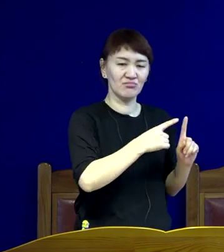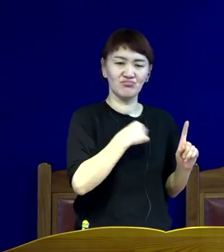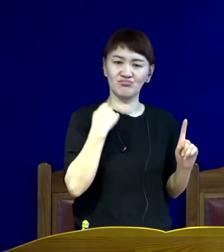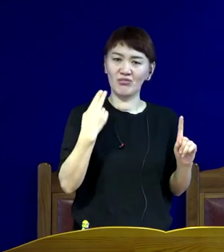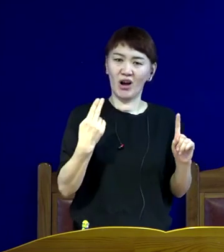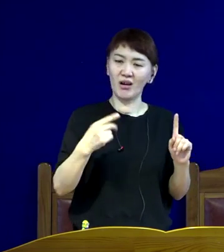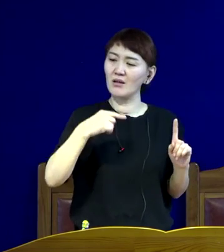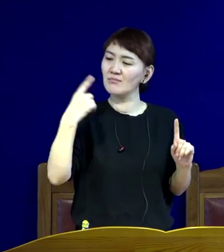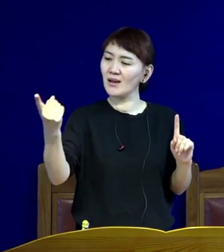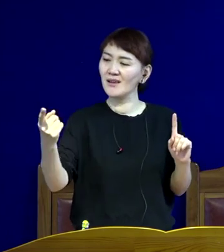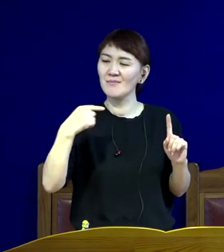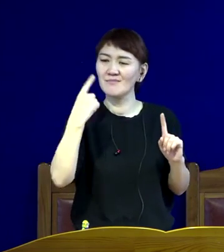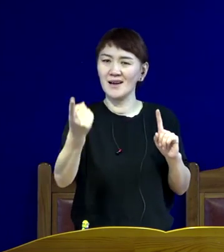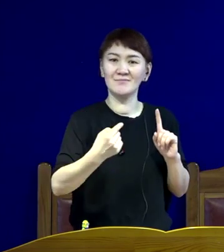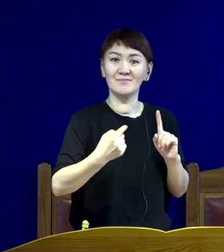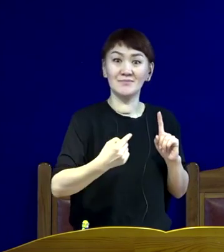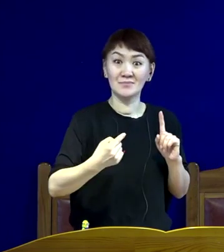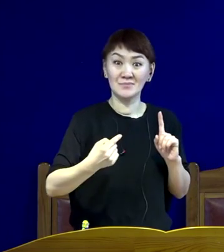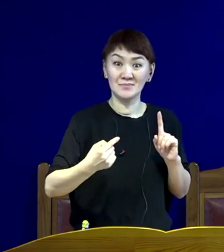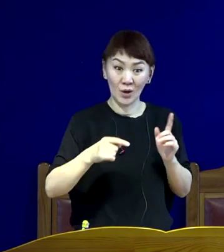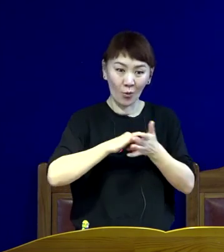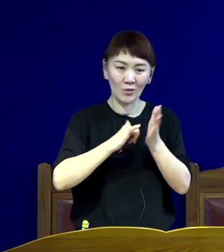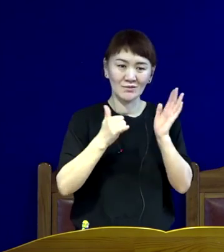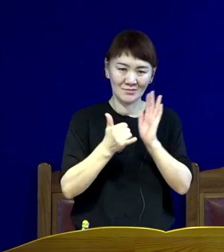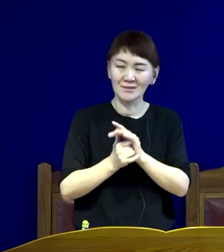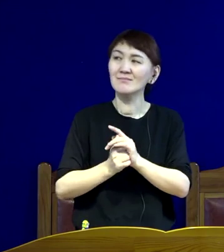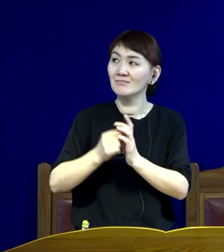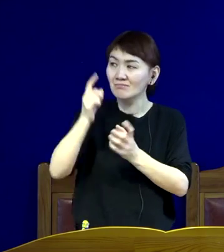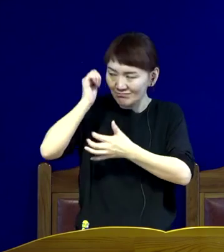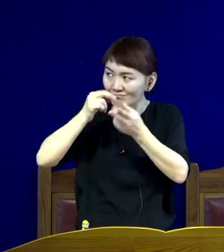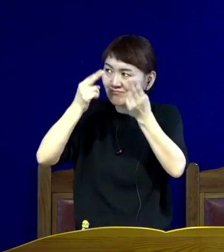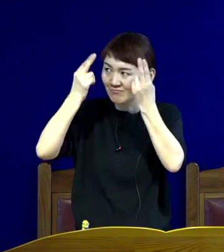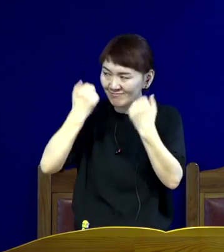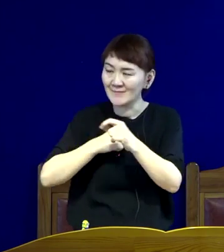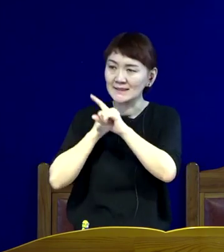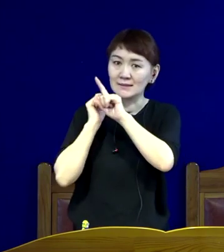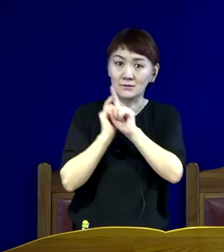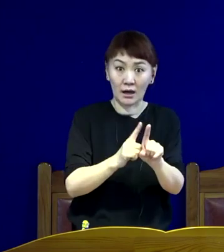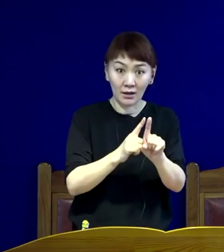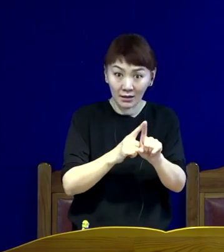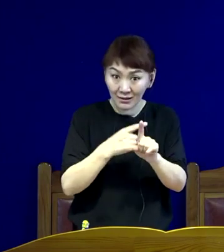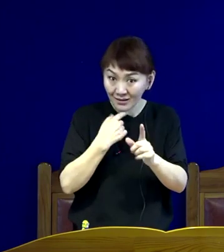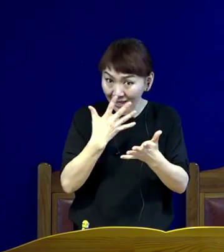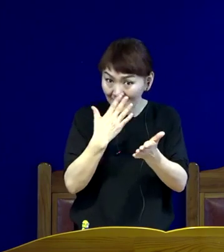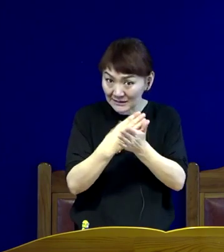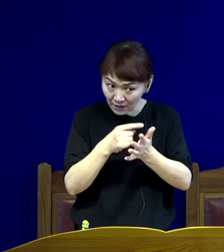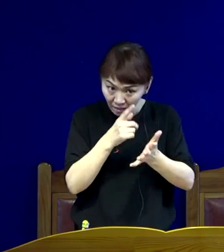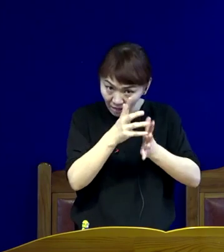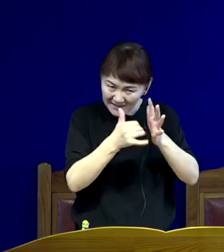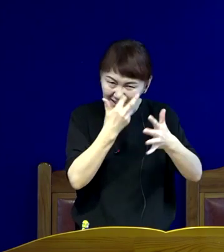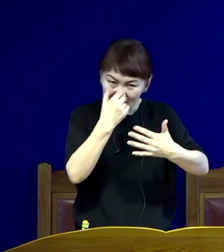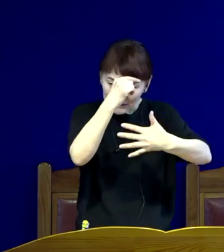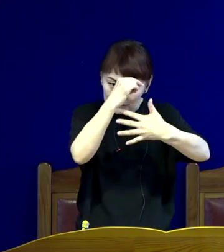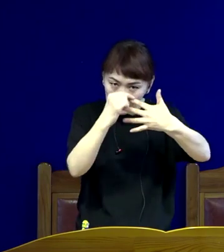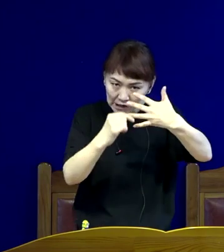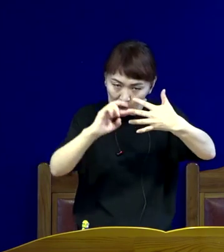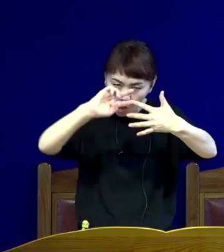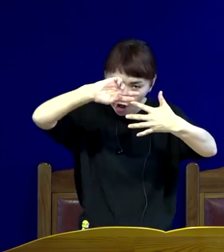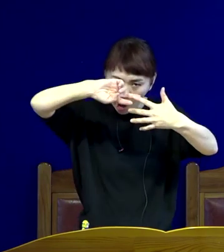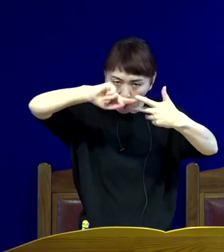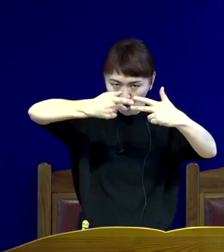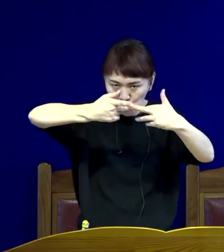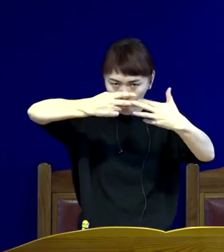байна. Багна гэсэн утгыг харуулж байна. Энэ дистрал солигдчих юм бол